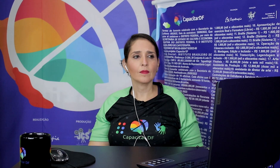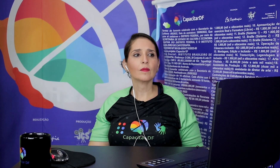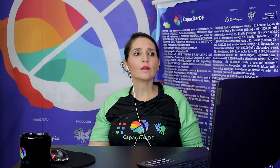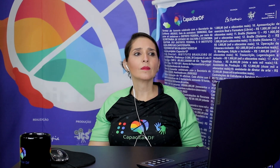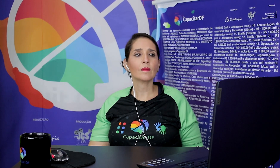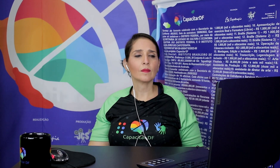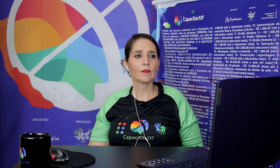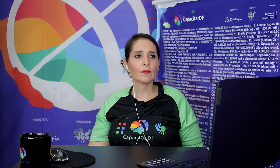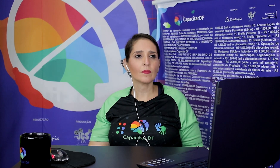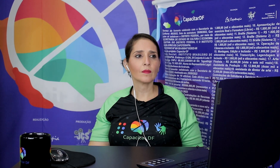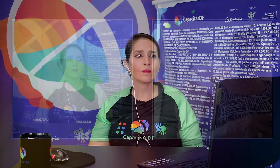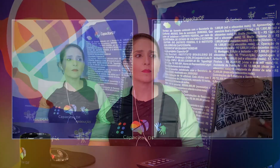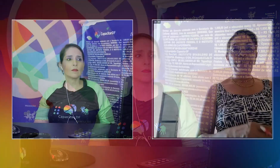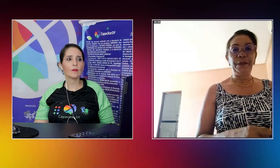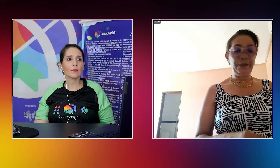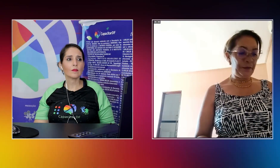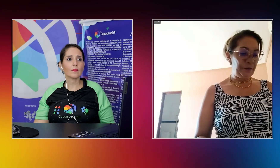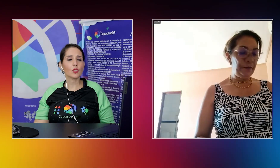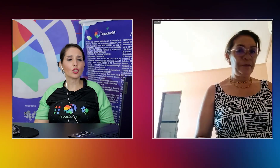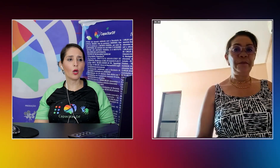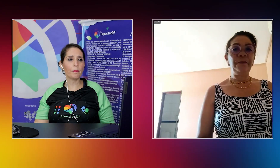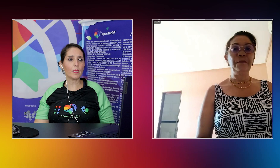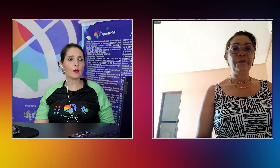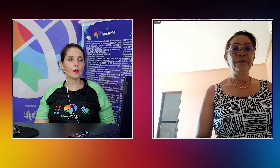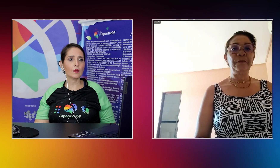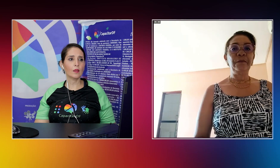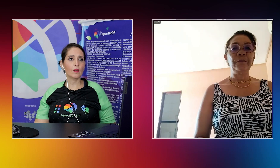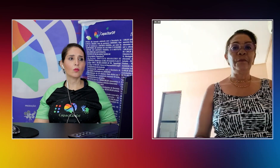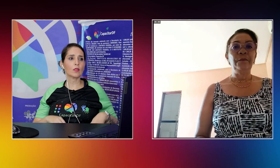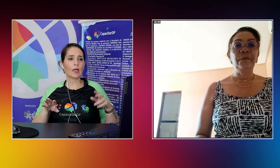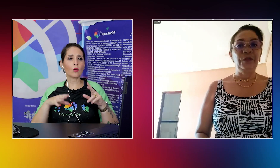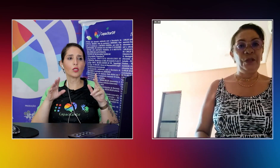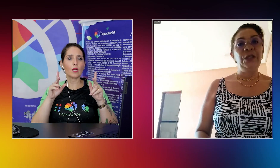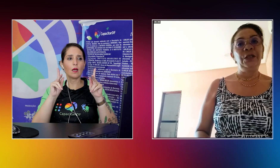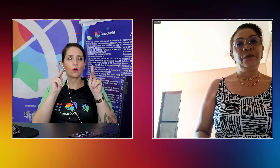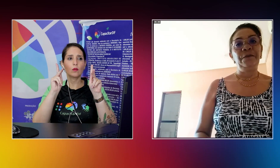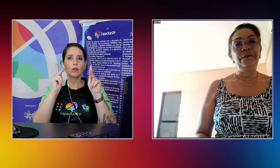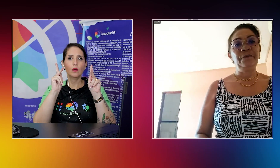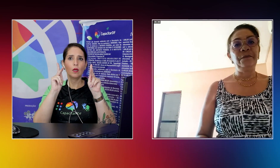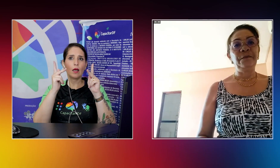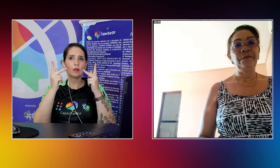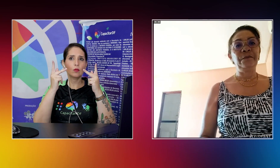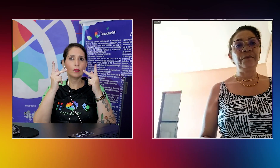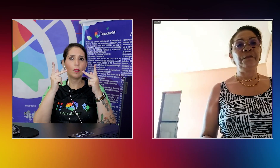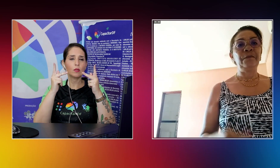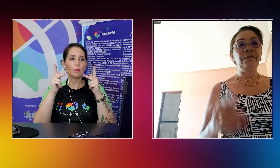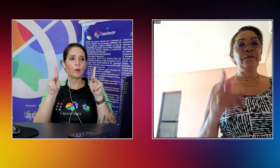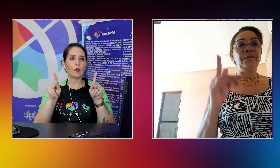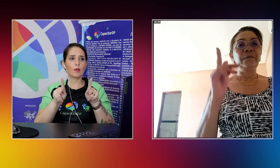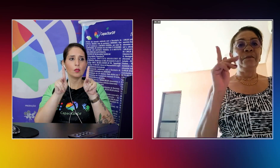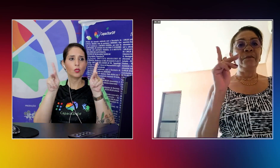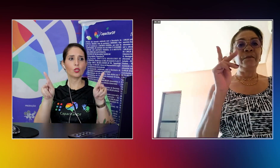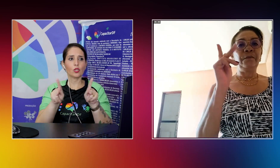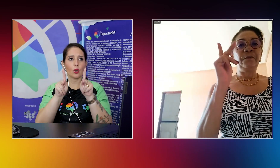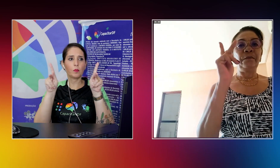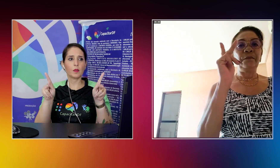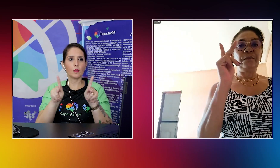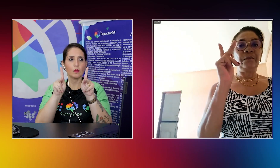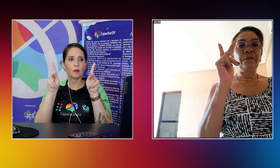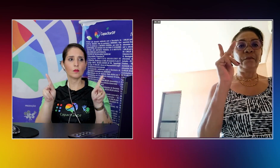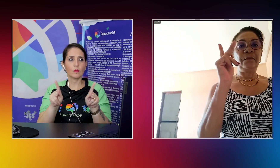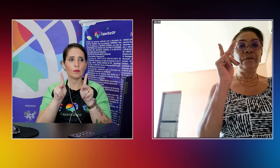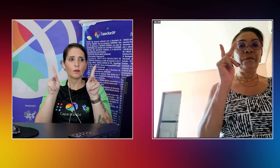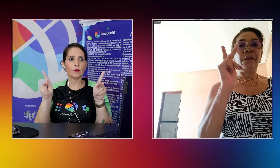Professora, qual o sinal de shopping? Shopping, um sinal Sim. geral, as duas mãos em P.